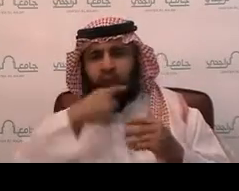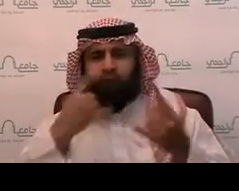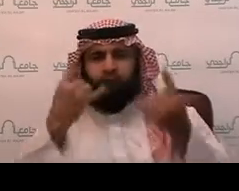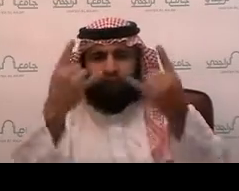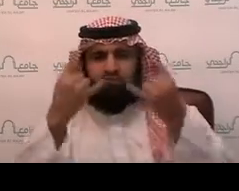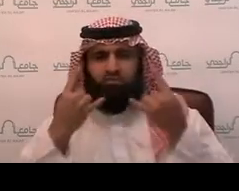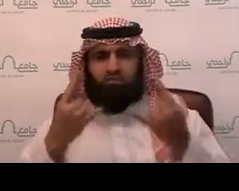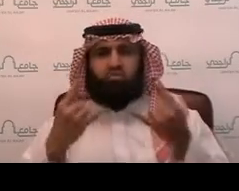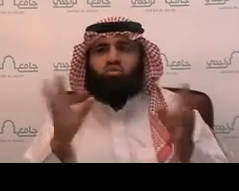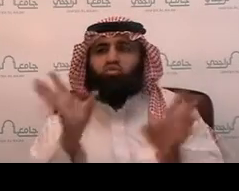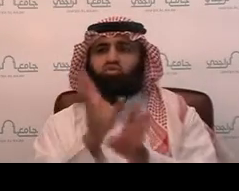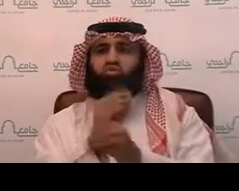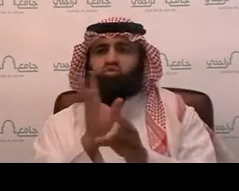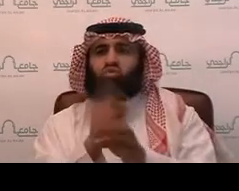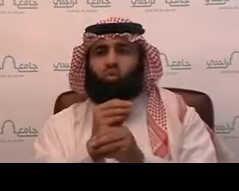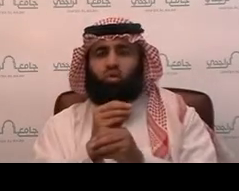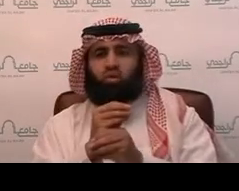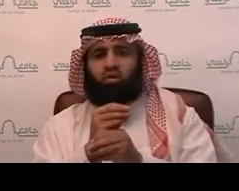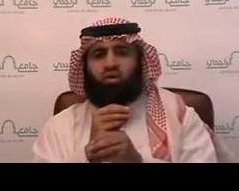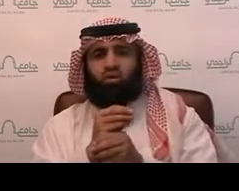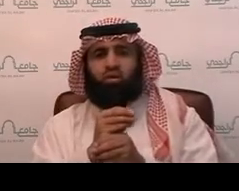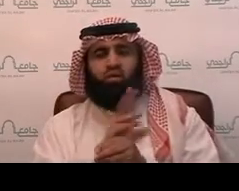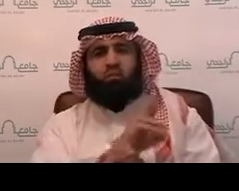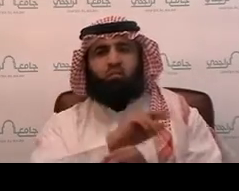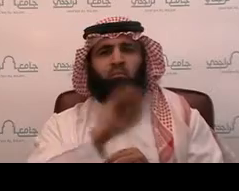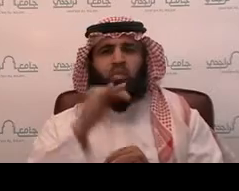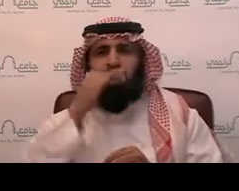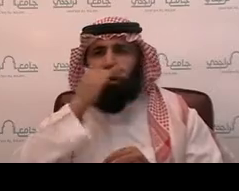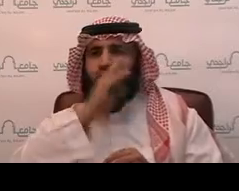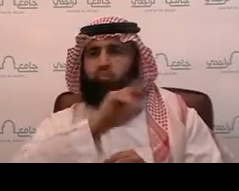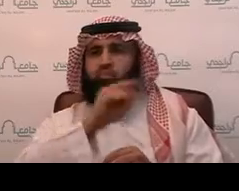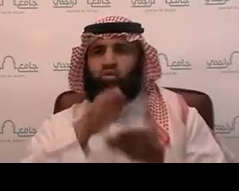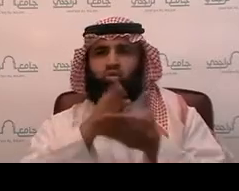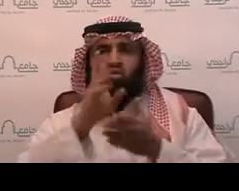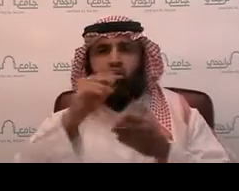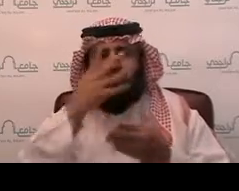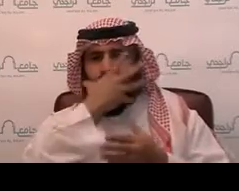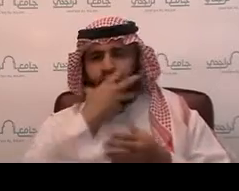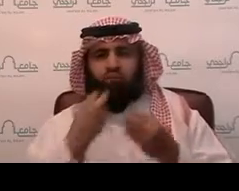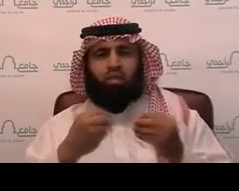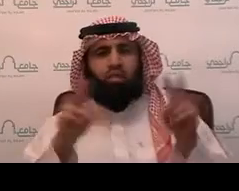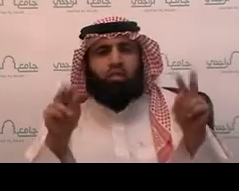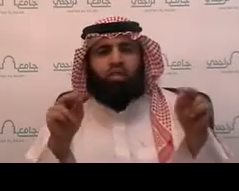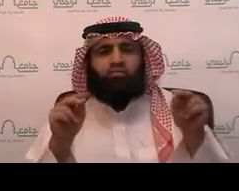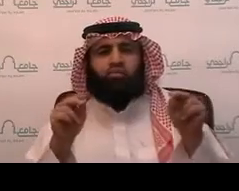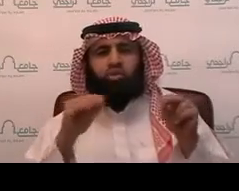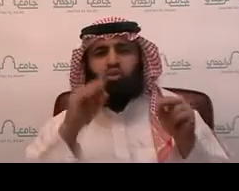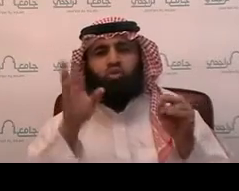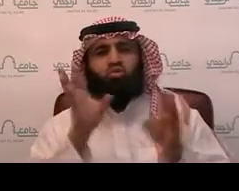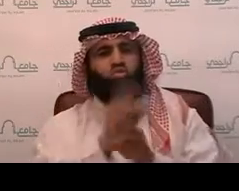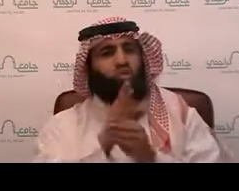للأسواق وكأنها ذاهبة لحفل زفاف لا يحضره إلا النساء. أما